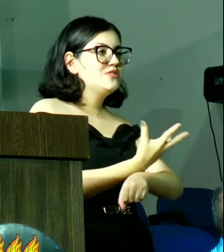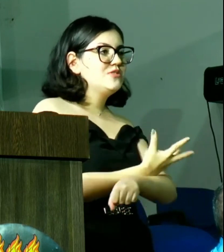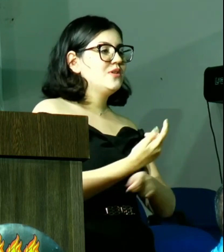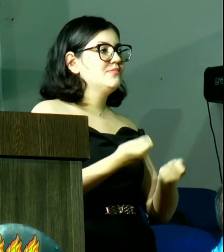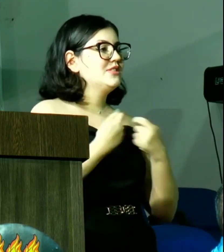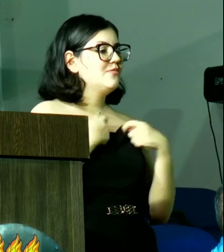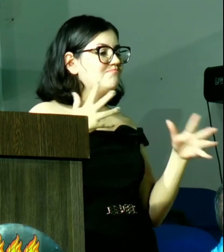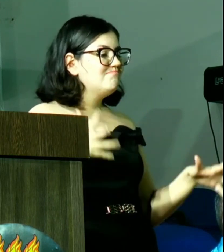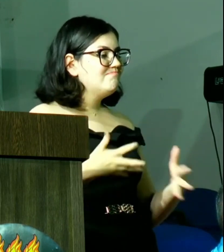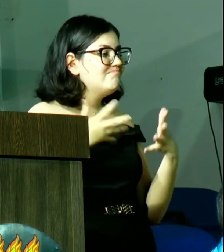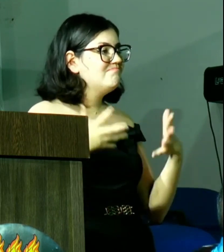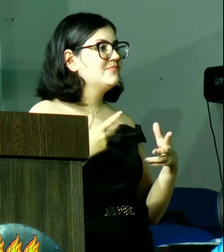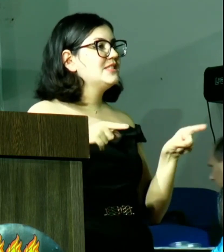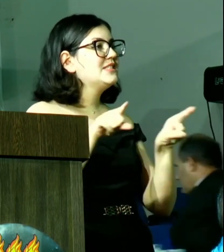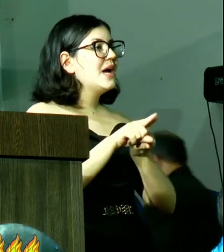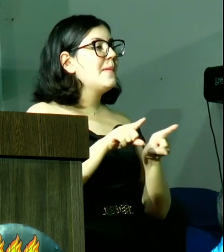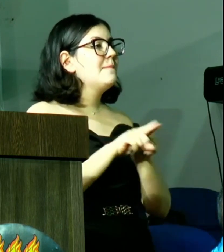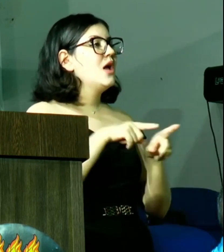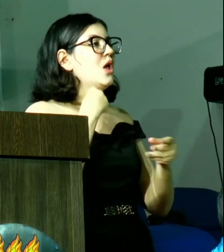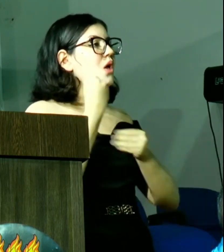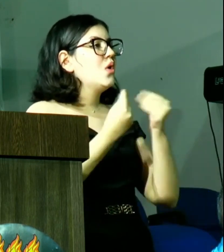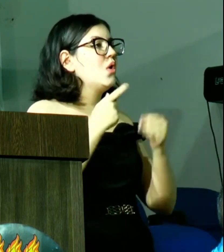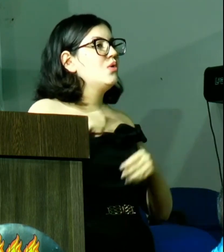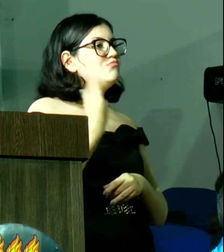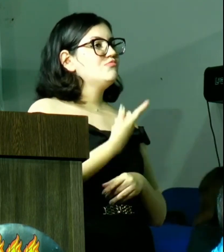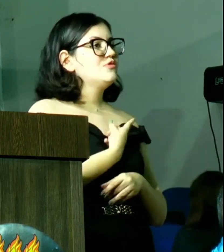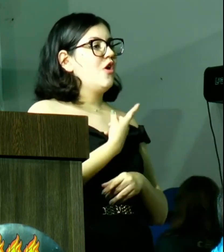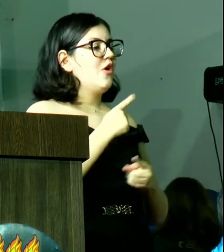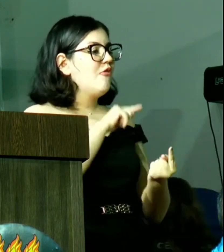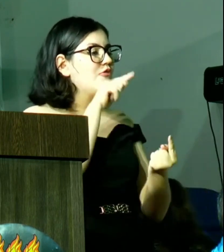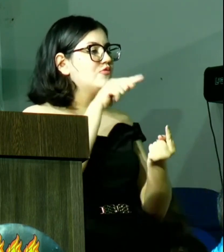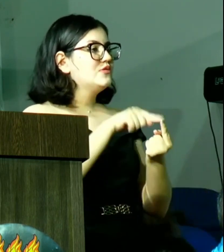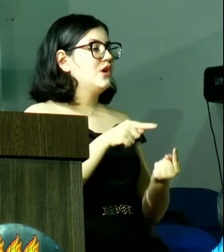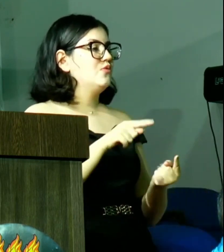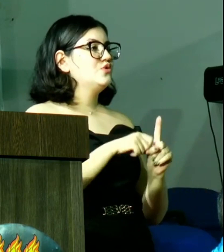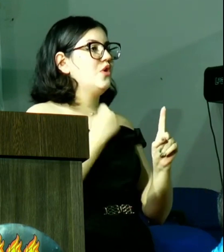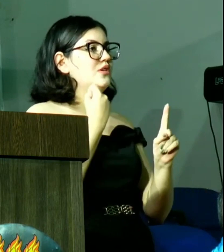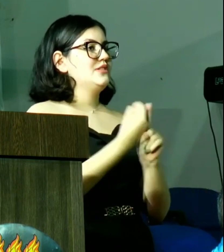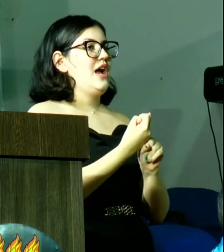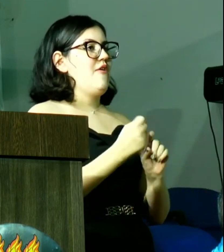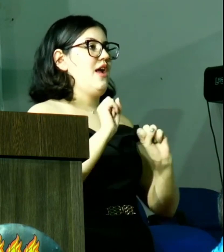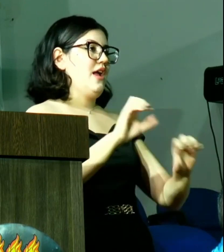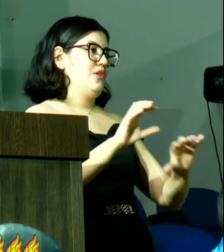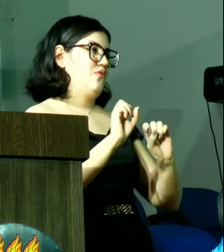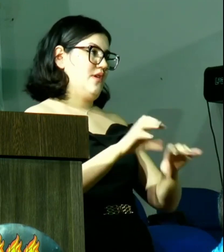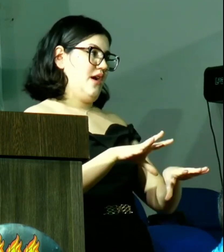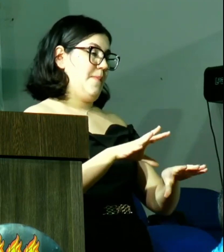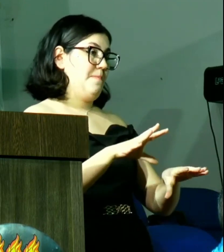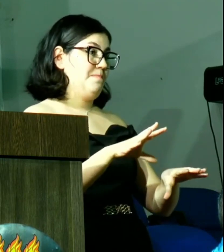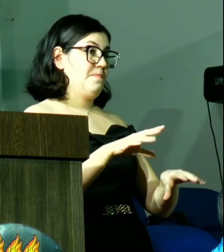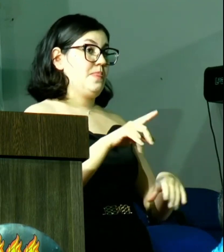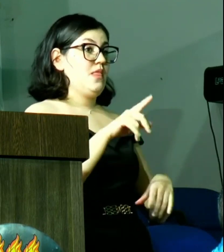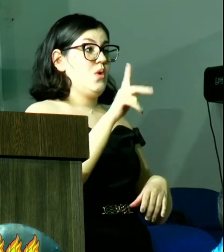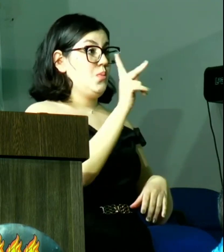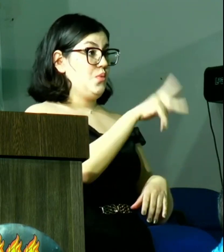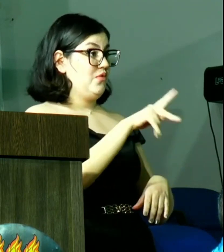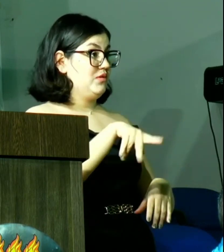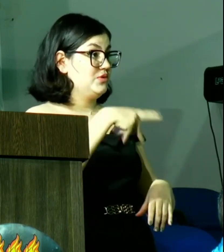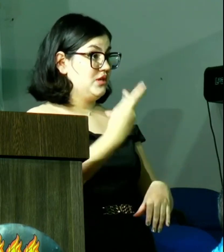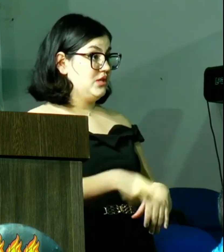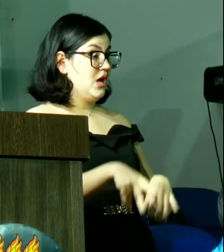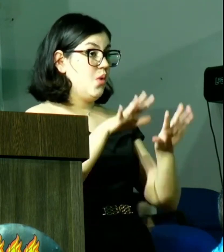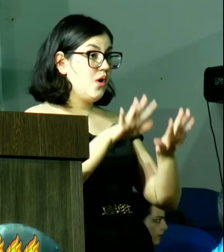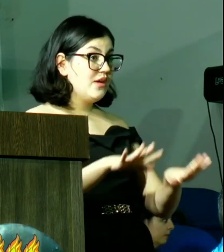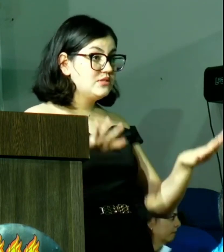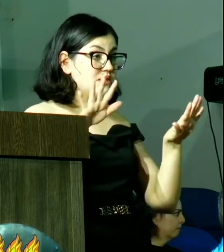e nos justifica no cumprimento de nossa nobre função social de educar. Como corpo docente da UFC,